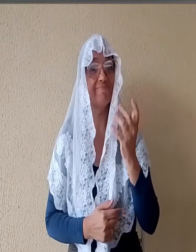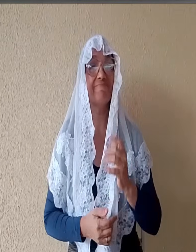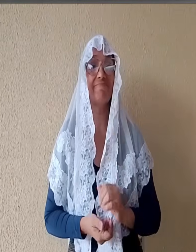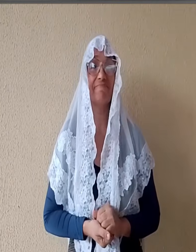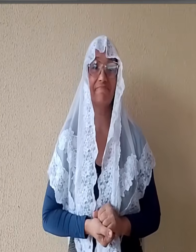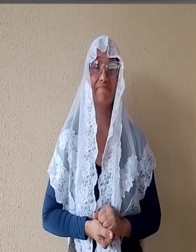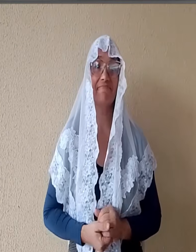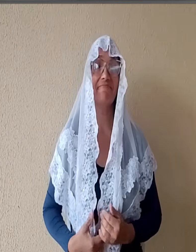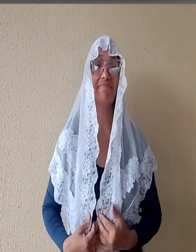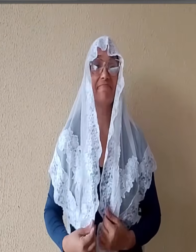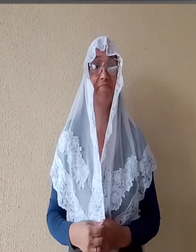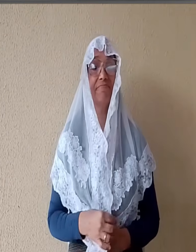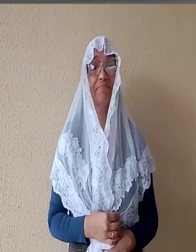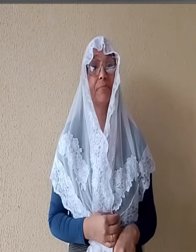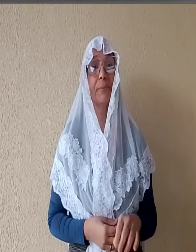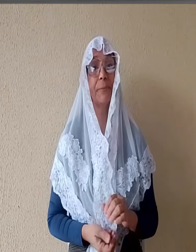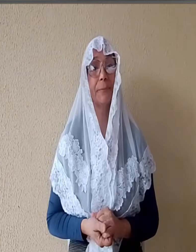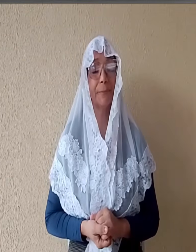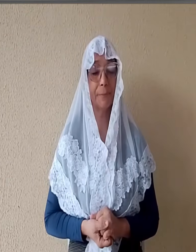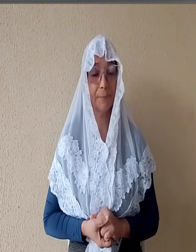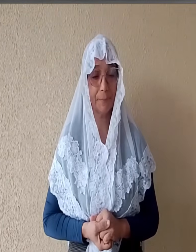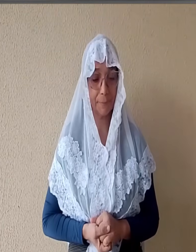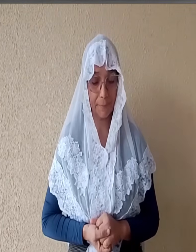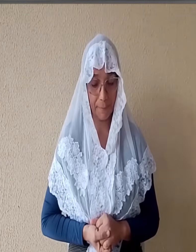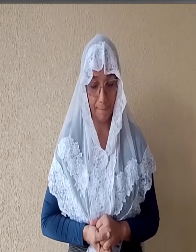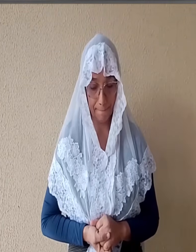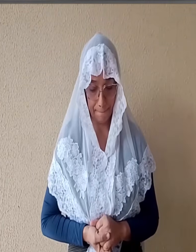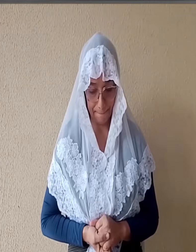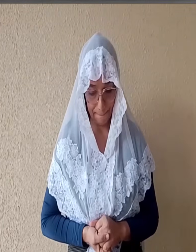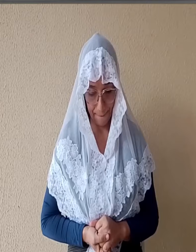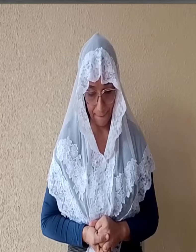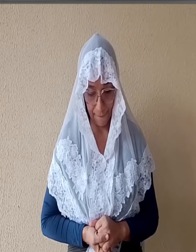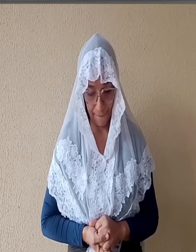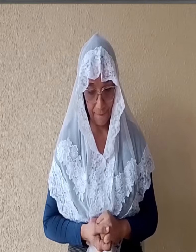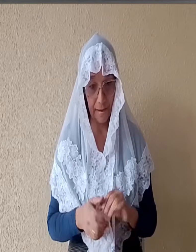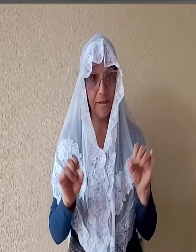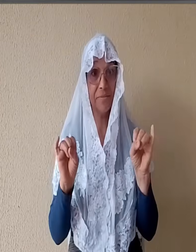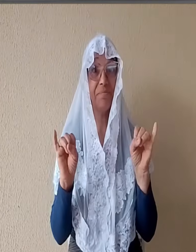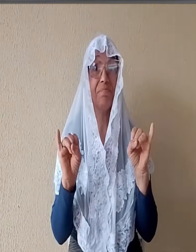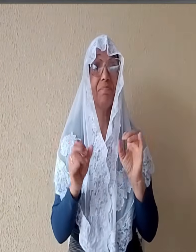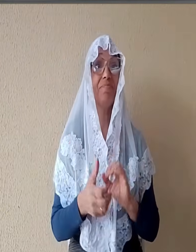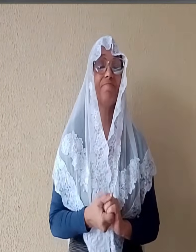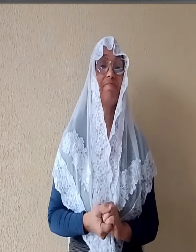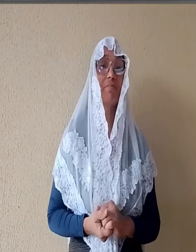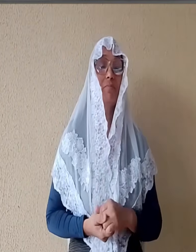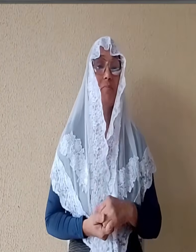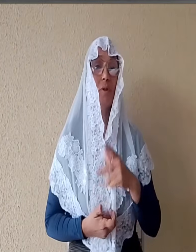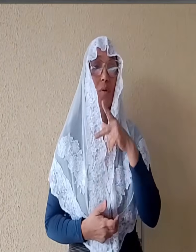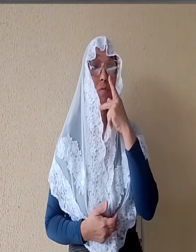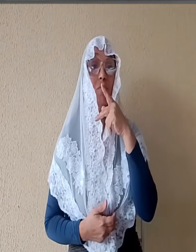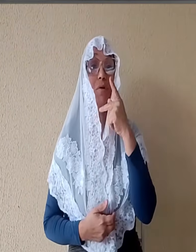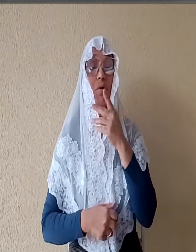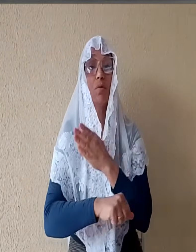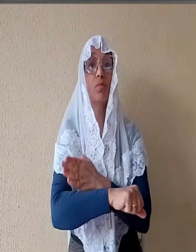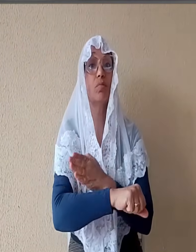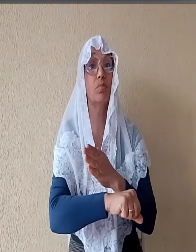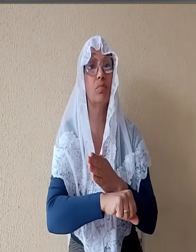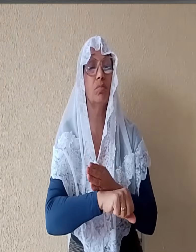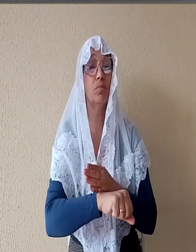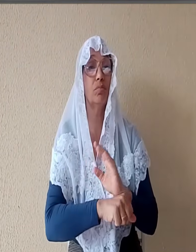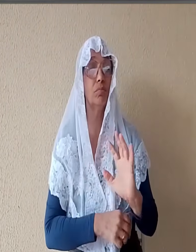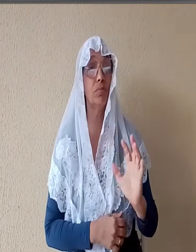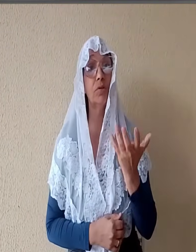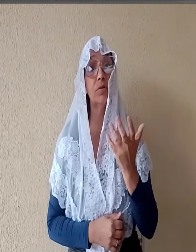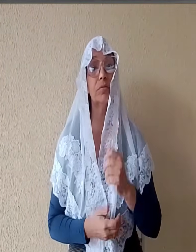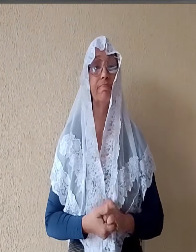é o nome do Senhor. A serva de Deus, o servo de Deus ligou e falou, olha, esse pessoal